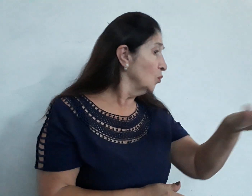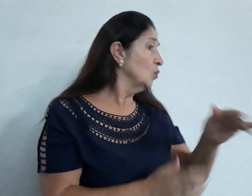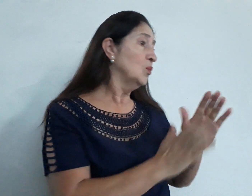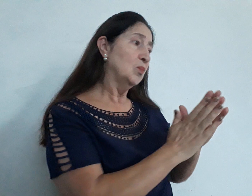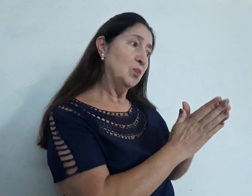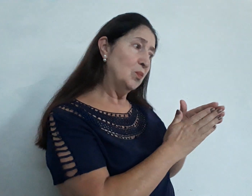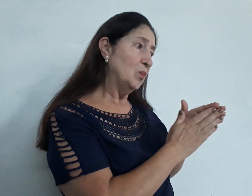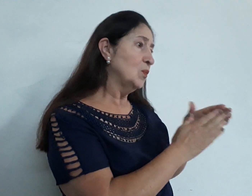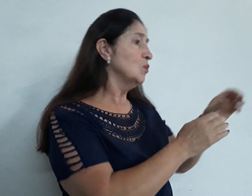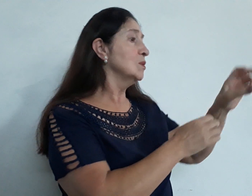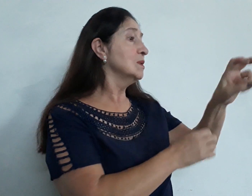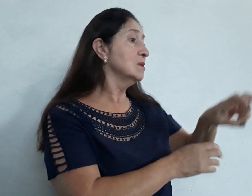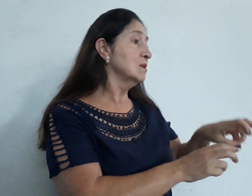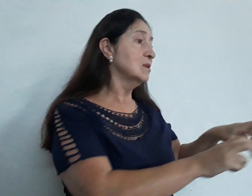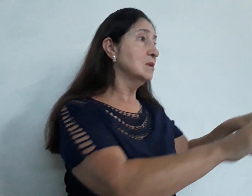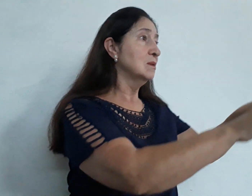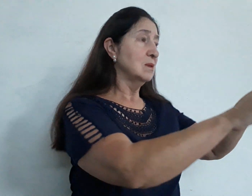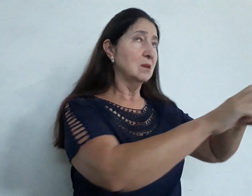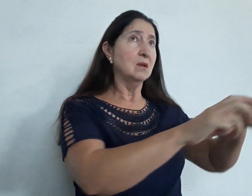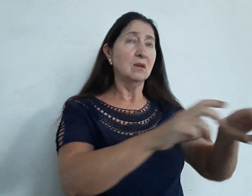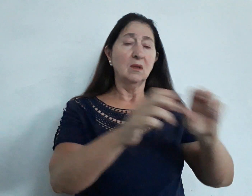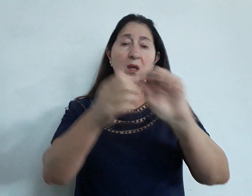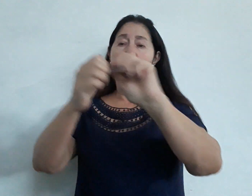deu graças. Não foi os discípulos